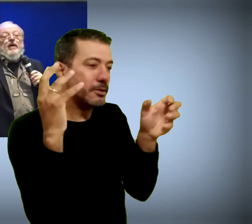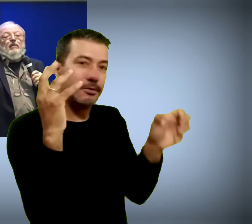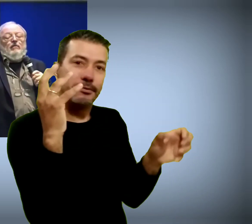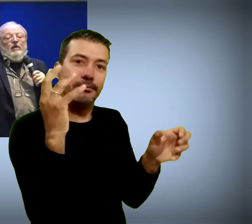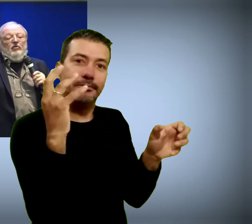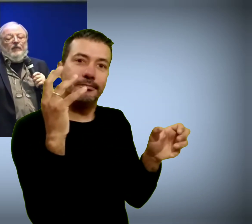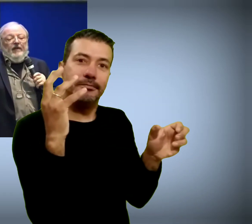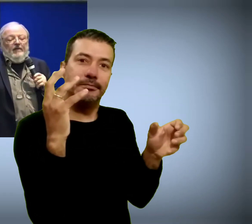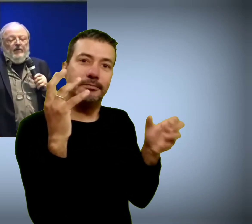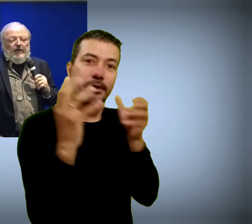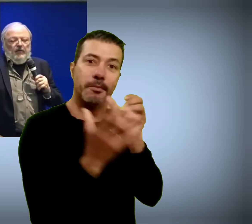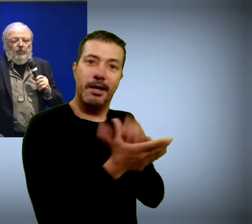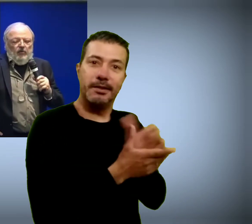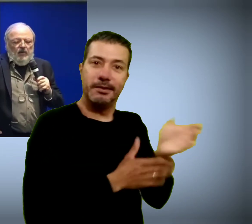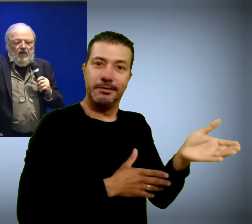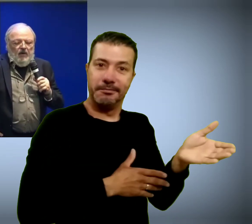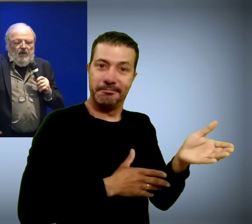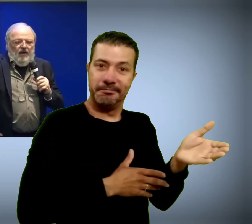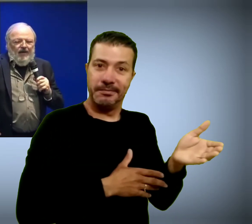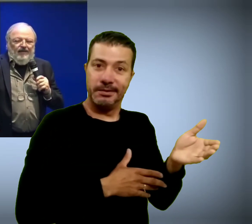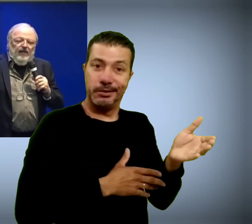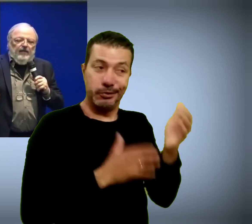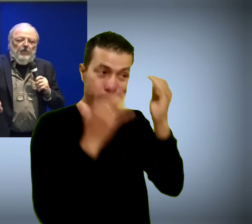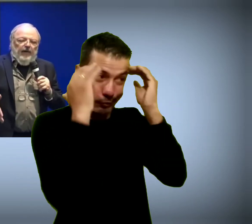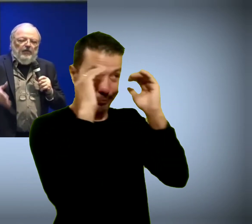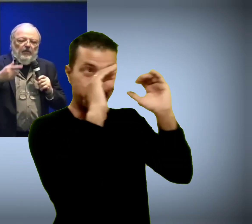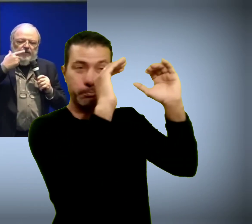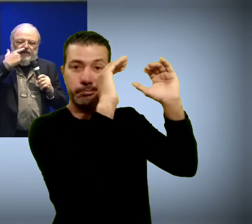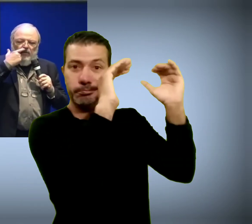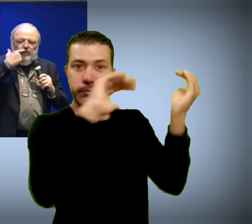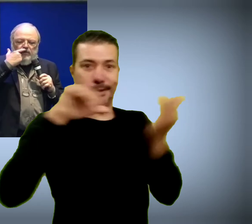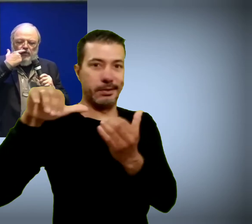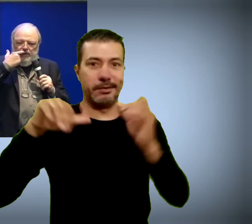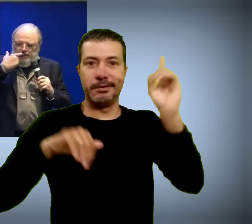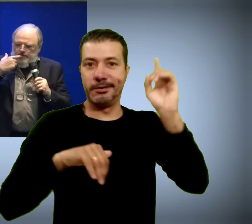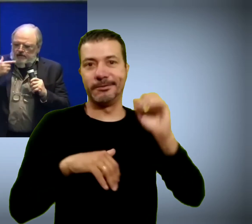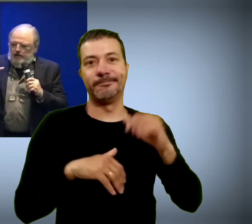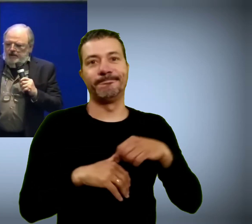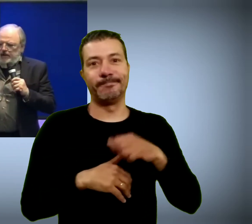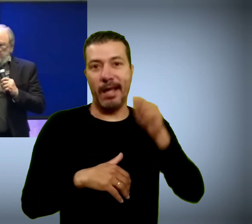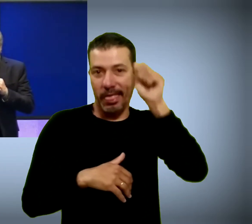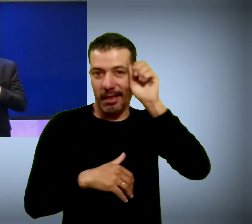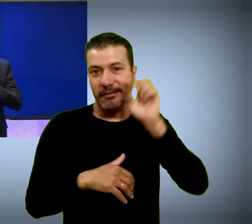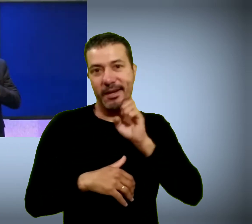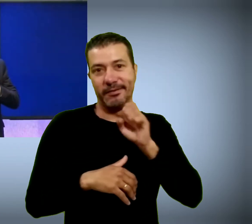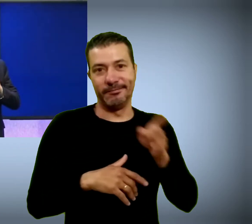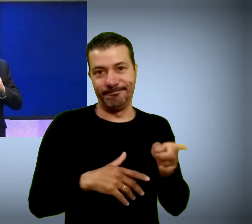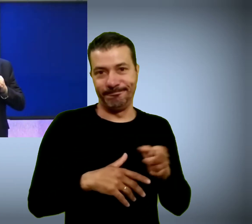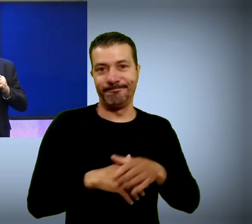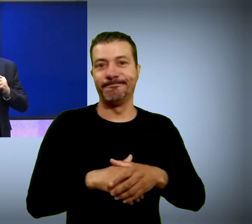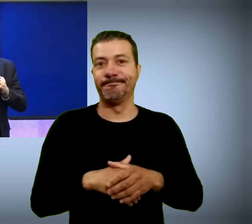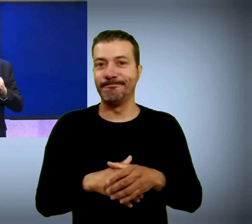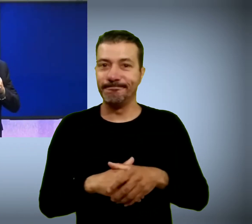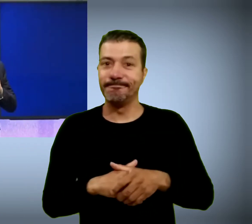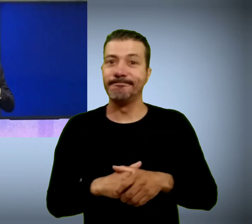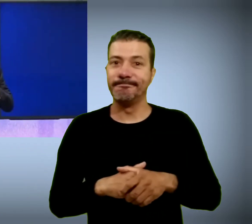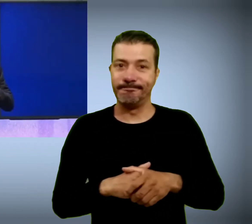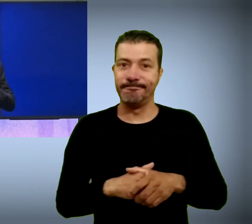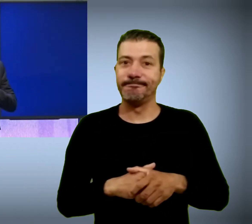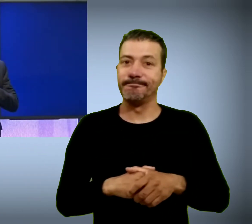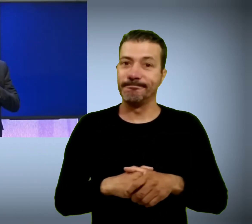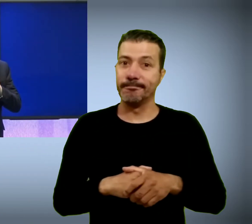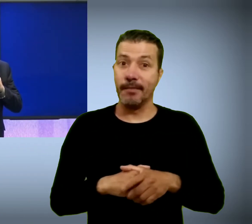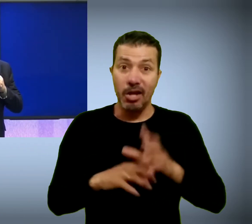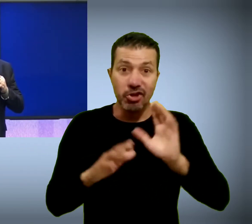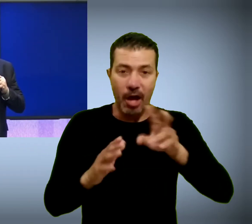eles comeram e desobedeceram a Deus. Neste momento acontecem algumas coisas. A primeira delas é a seguinte: